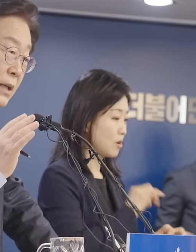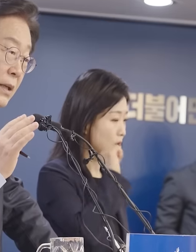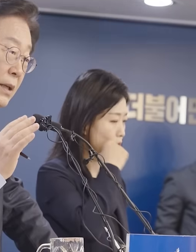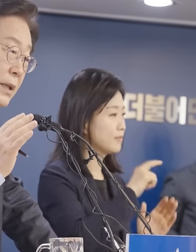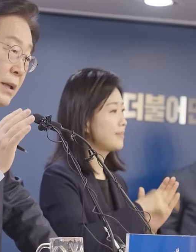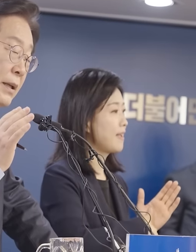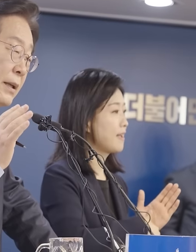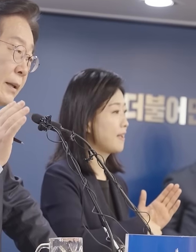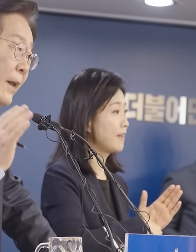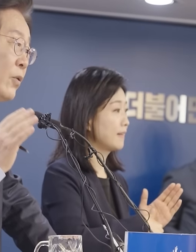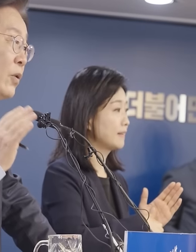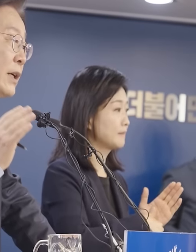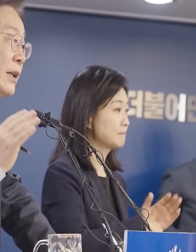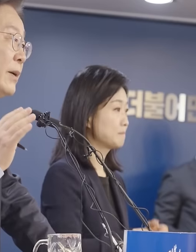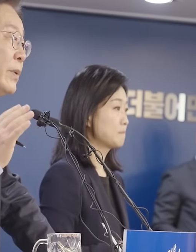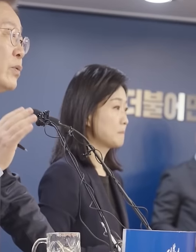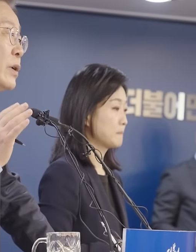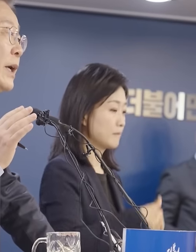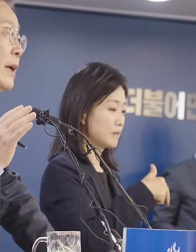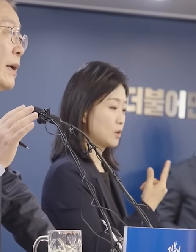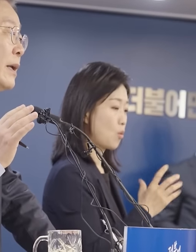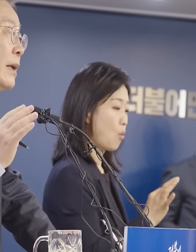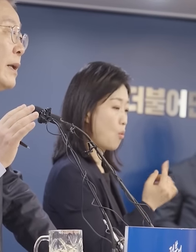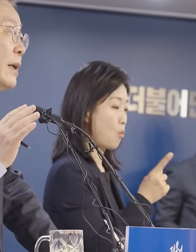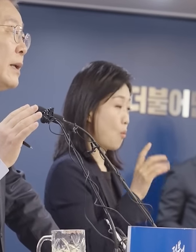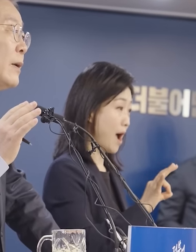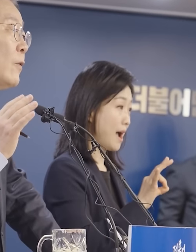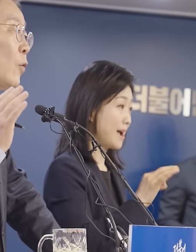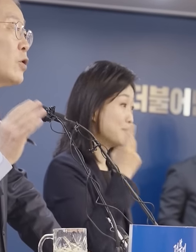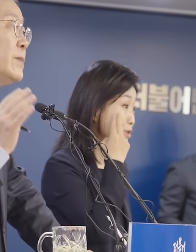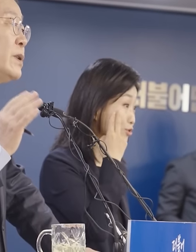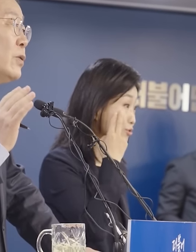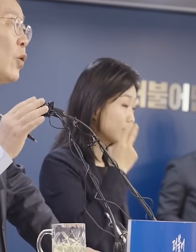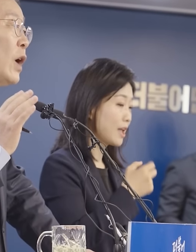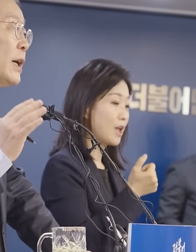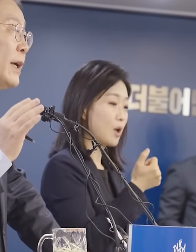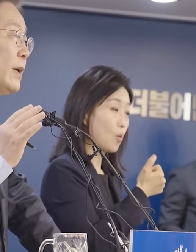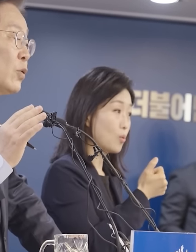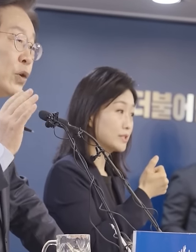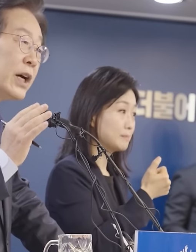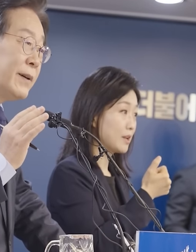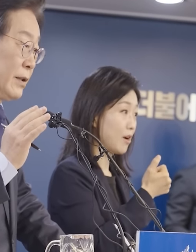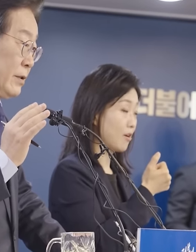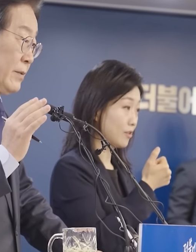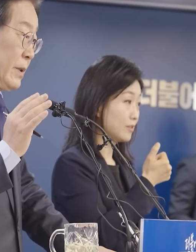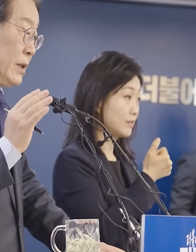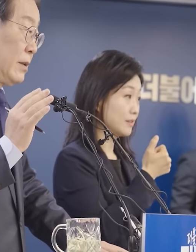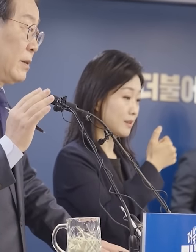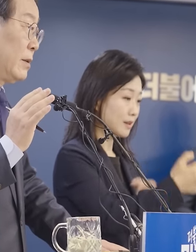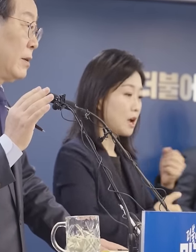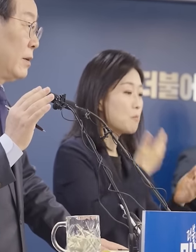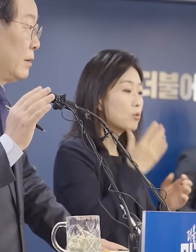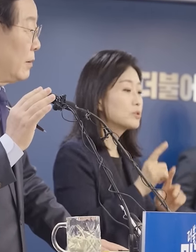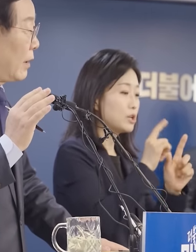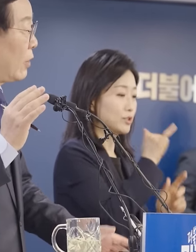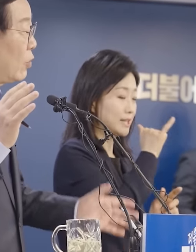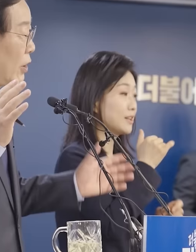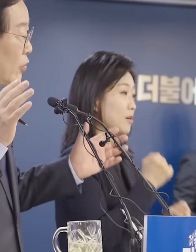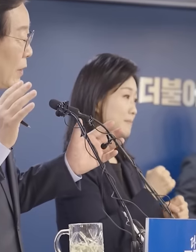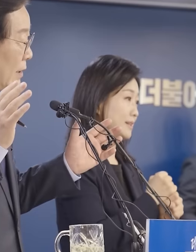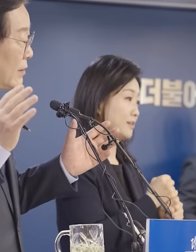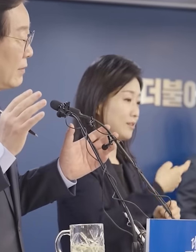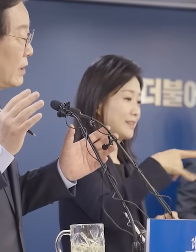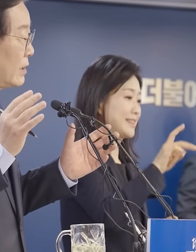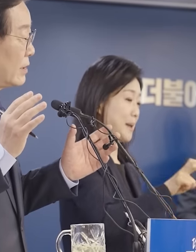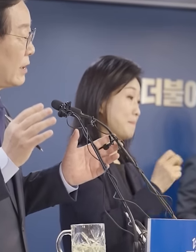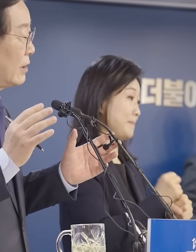때 대공황 때 미국의 50년 호황의 토대가 만들어졌습니다.